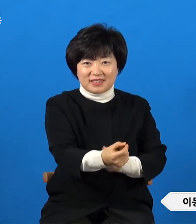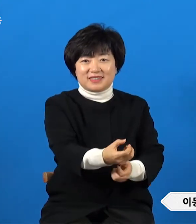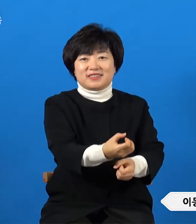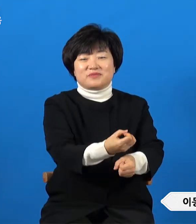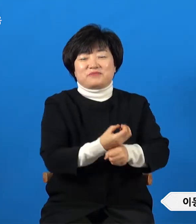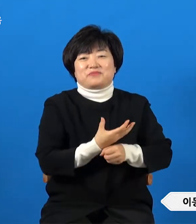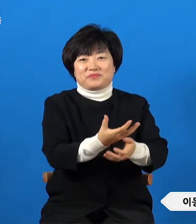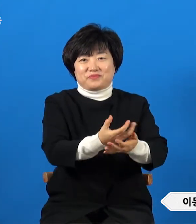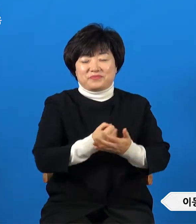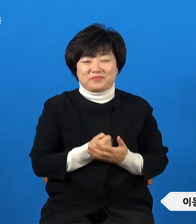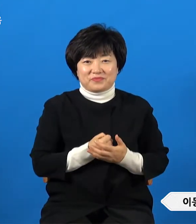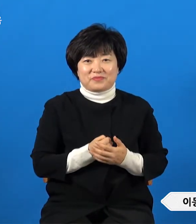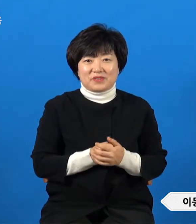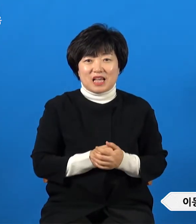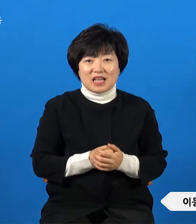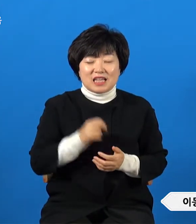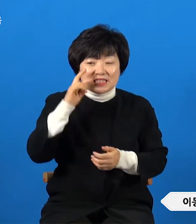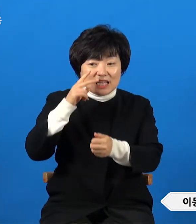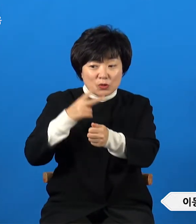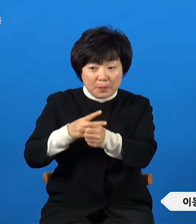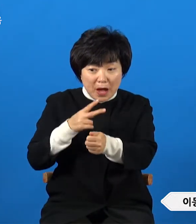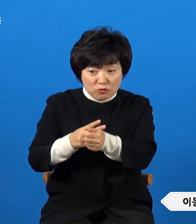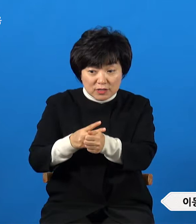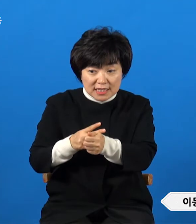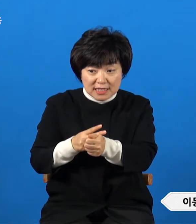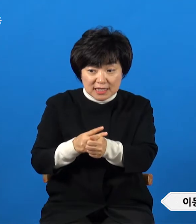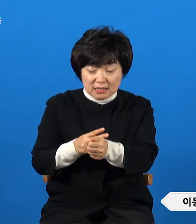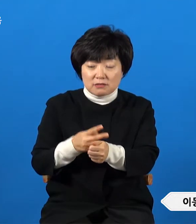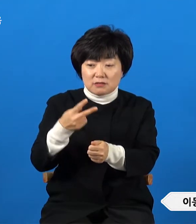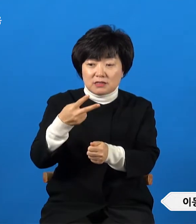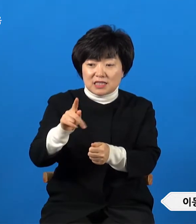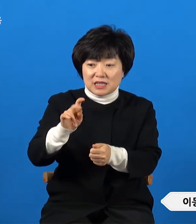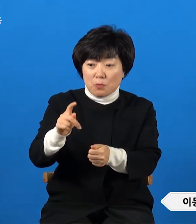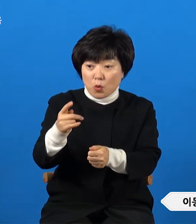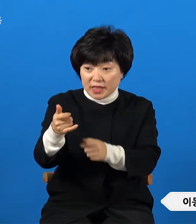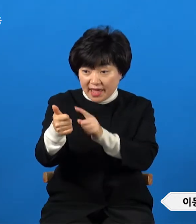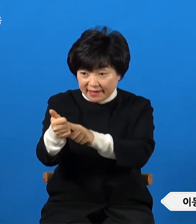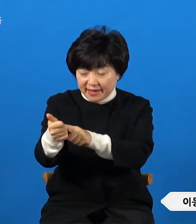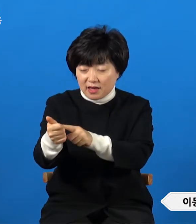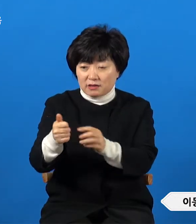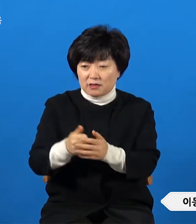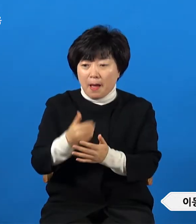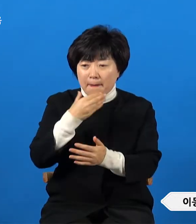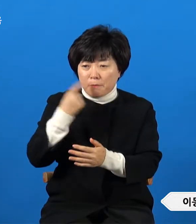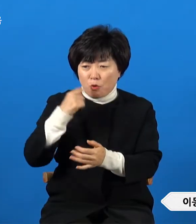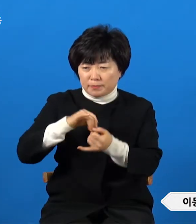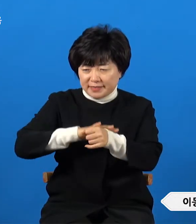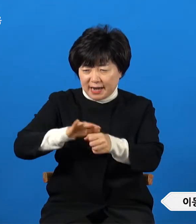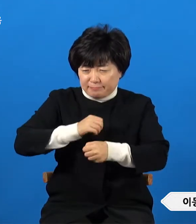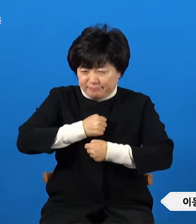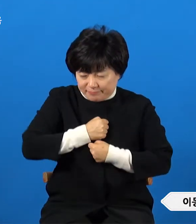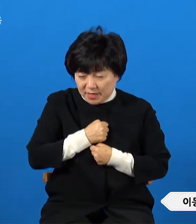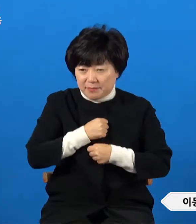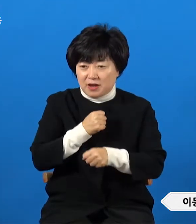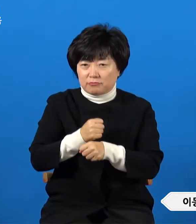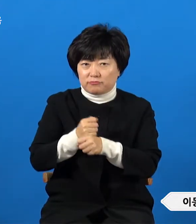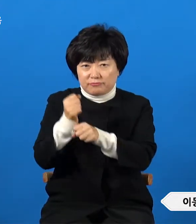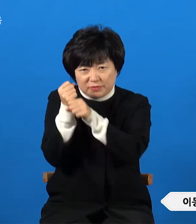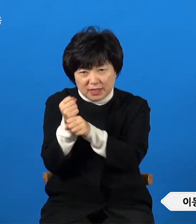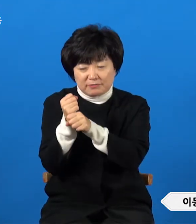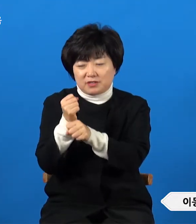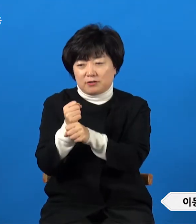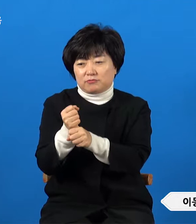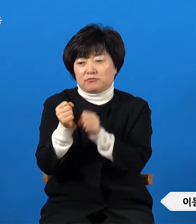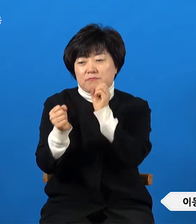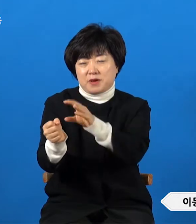바울이 디모데에게 이 아름다운 복음을 붙들어야 한다고, 지켜야 한다고, 저는 저와 여러분도 동일하게 이 아름다운